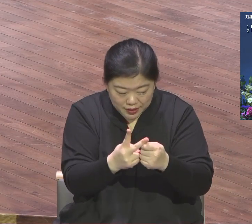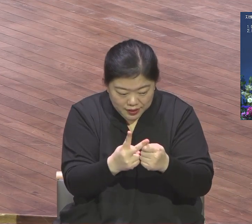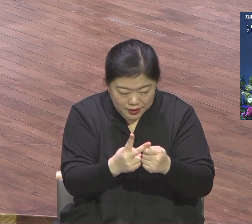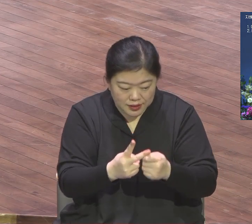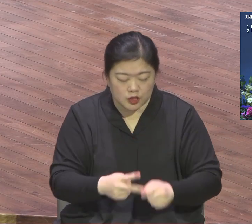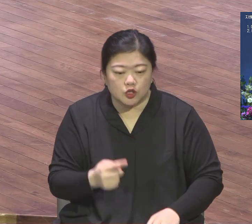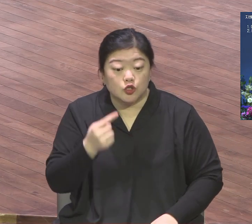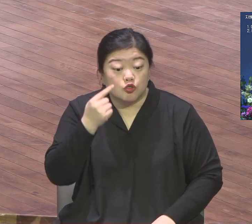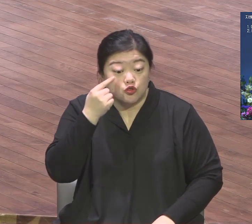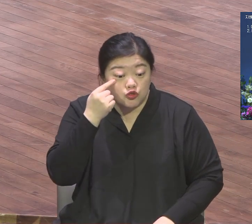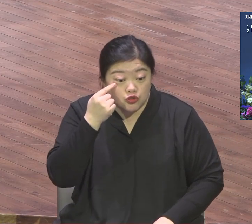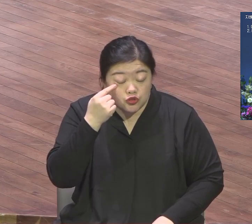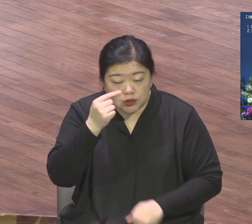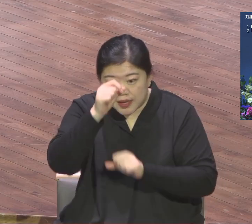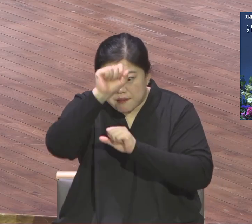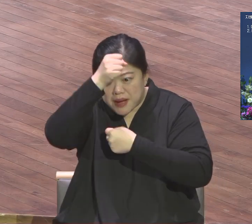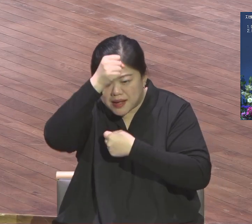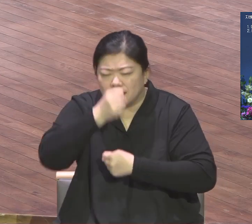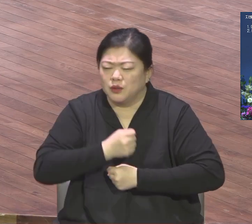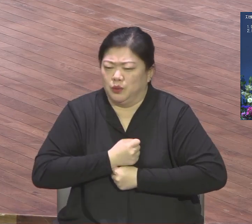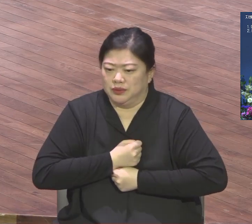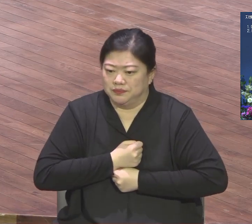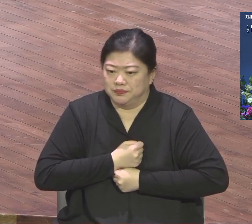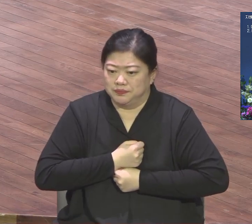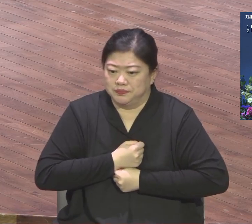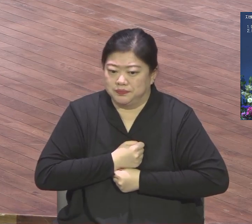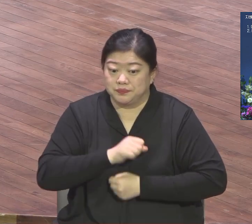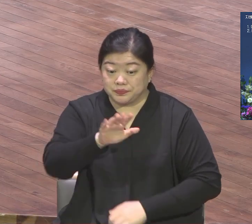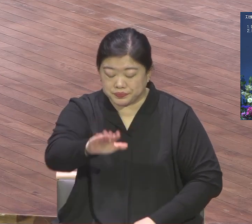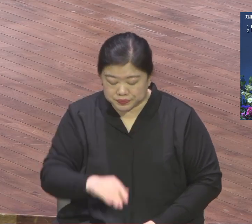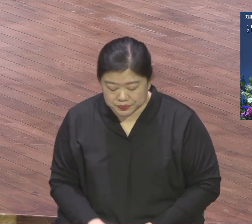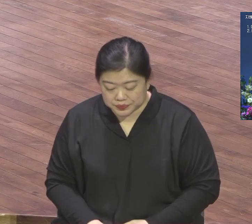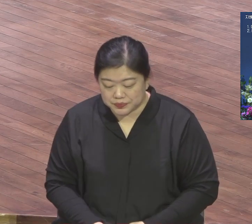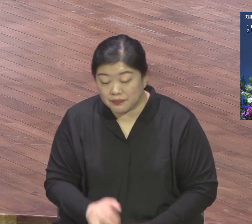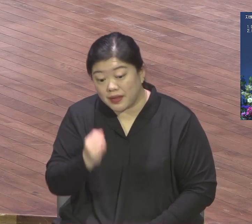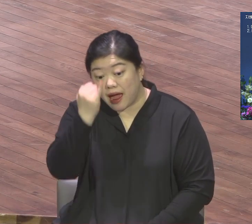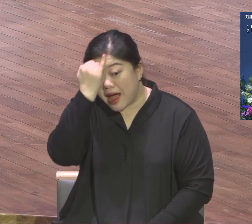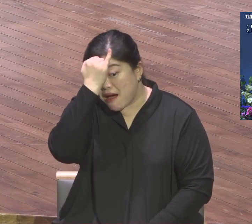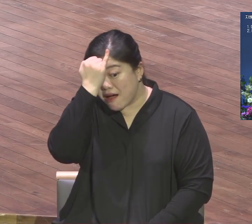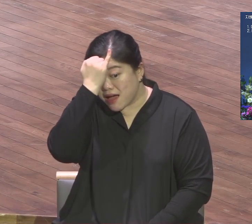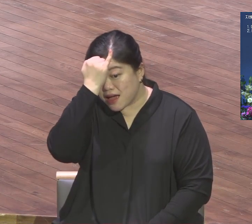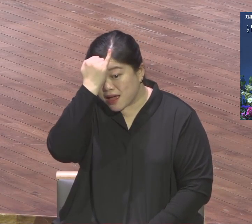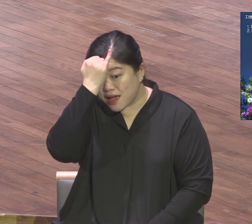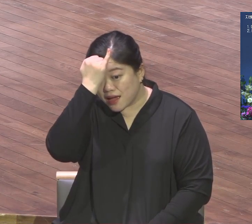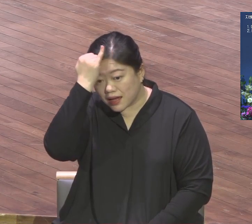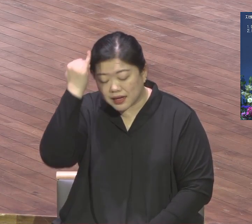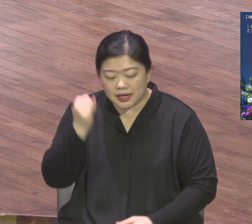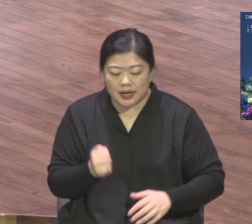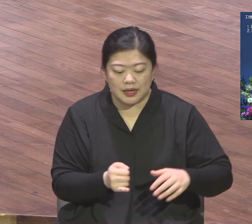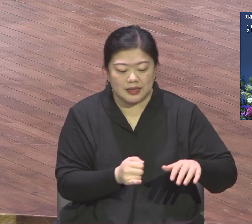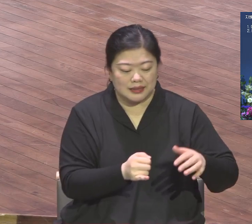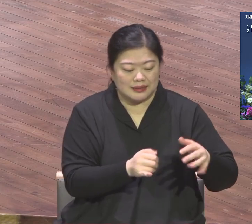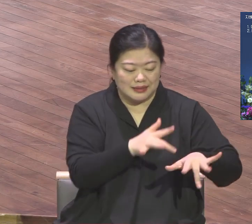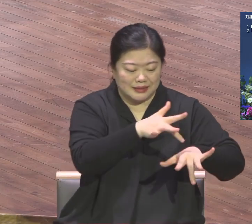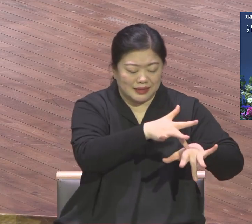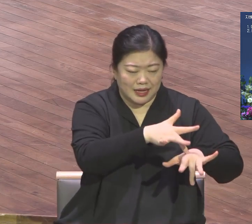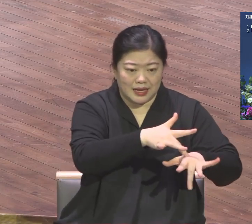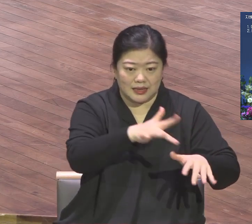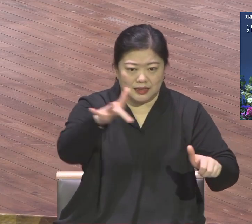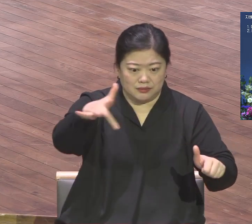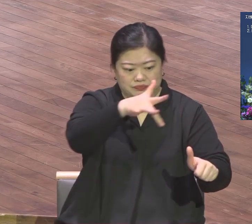그 다음 눈과 발. 하와가요, 사단에게 미혹당한 것도 하나님이 절대